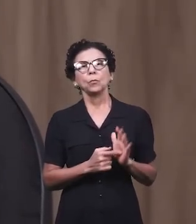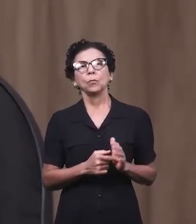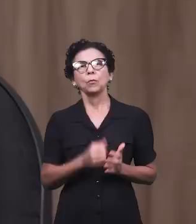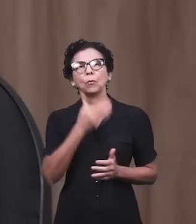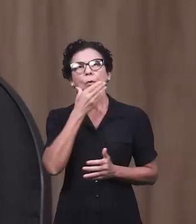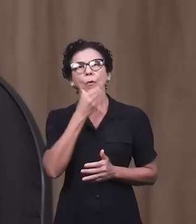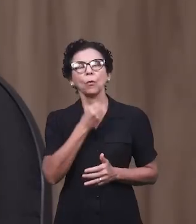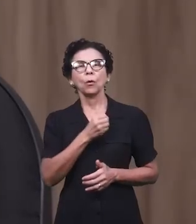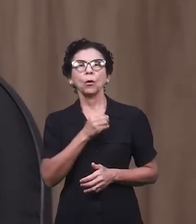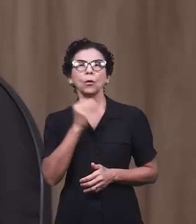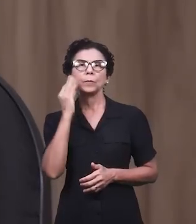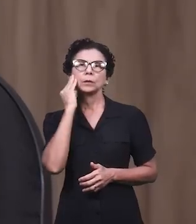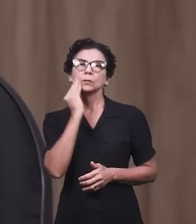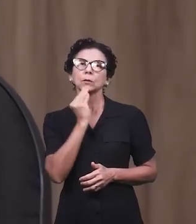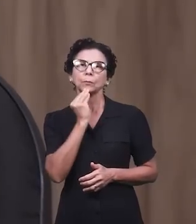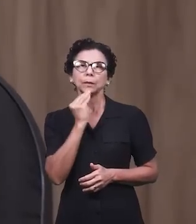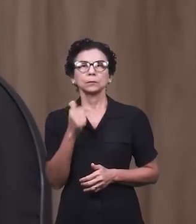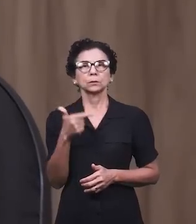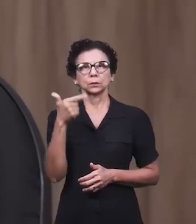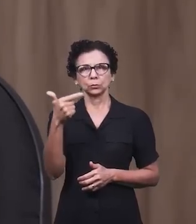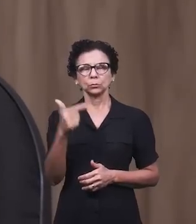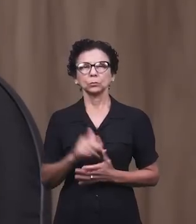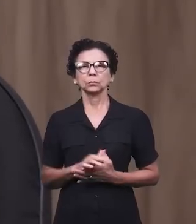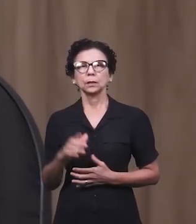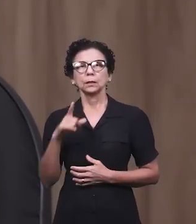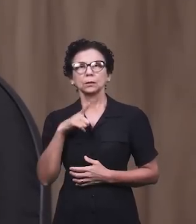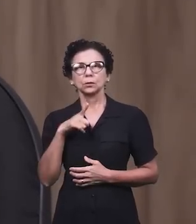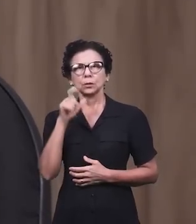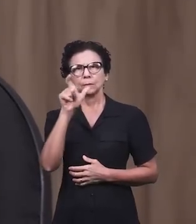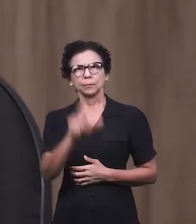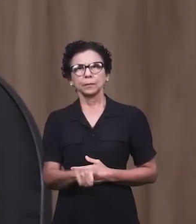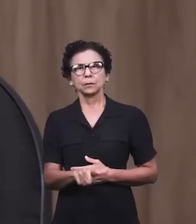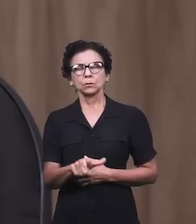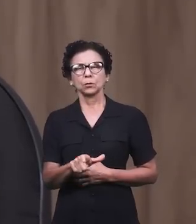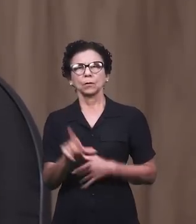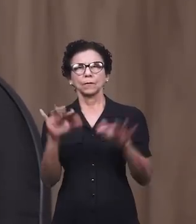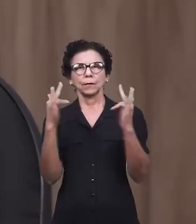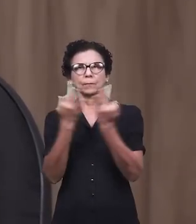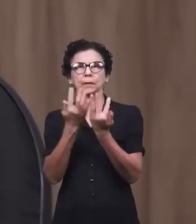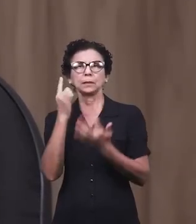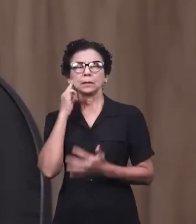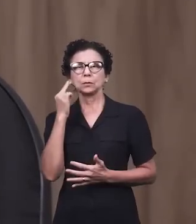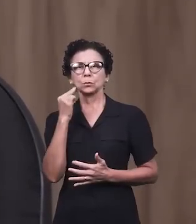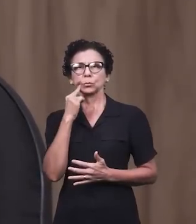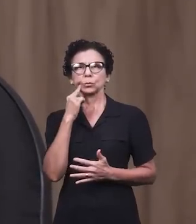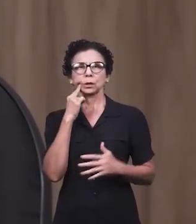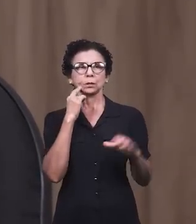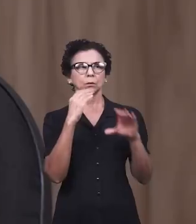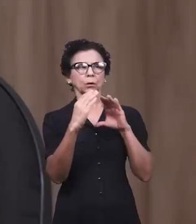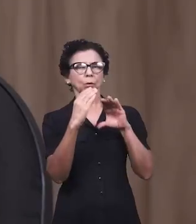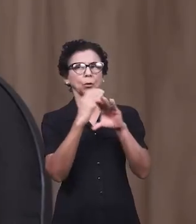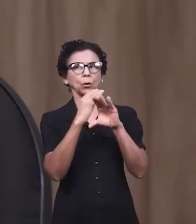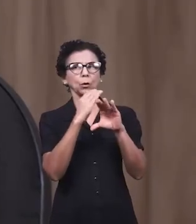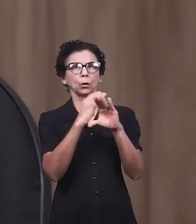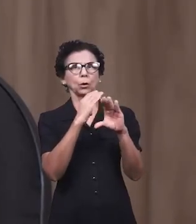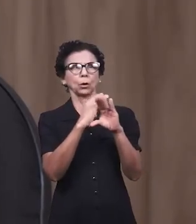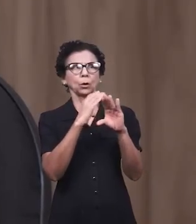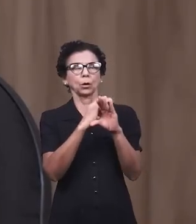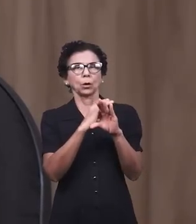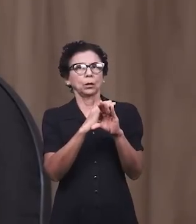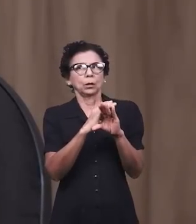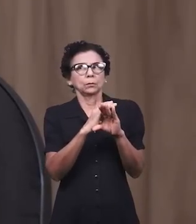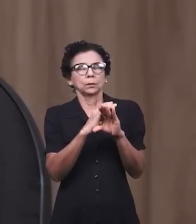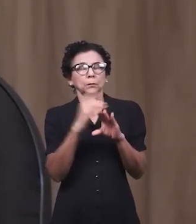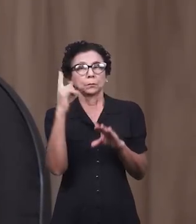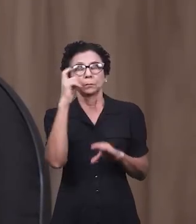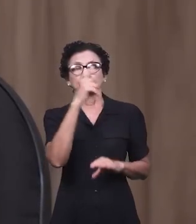II, que ele tinha um familiar surdo. Então, ali eles não sabiam como se comunicar, não tinham noção. Mas